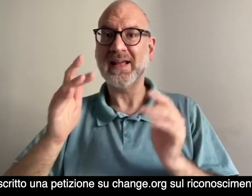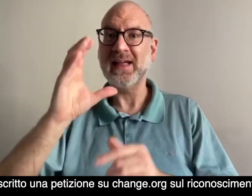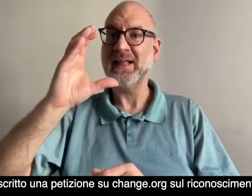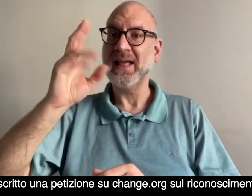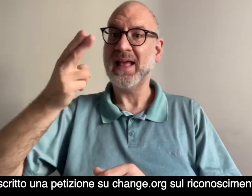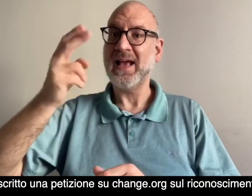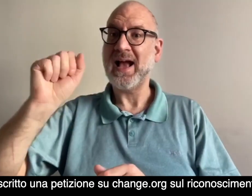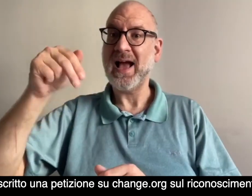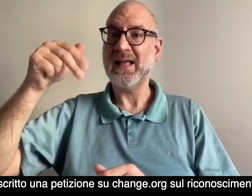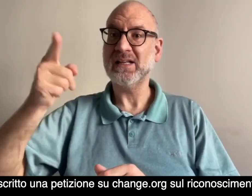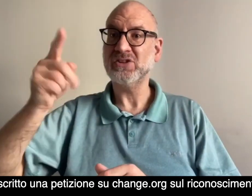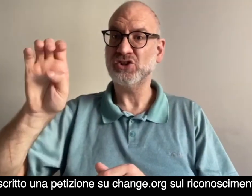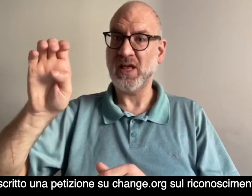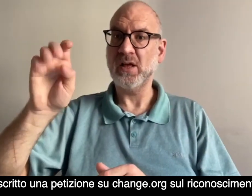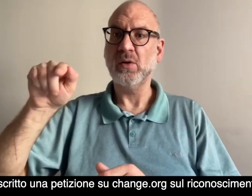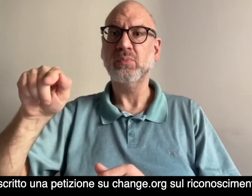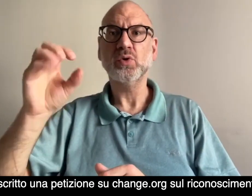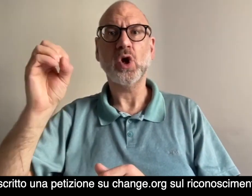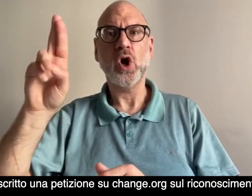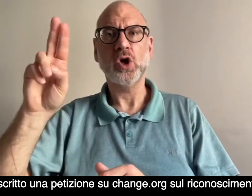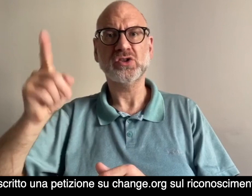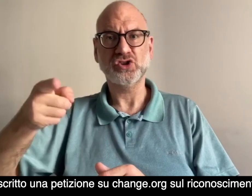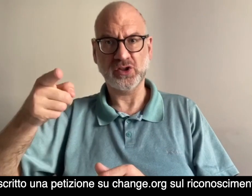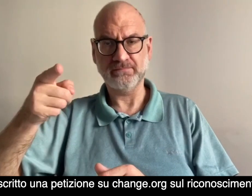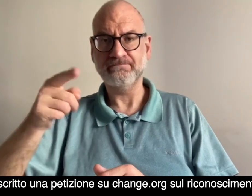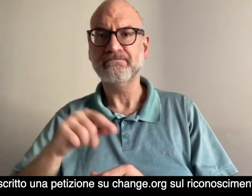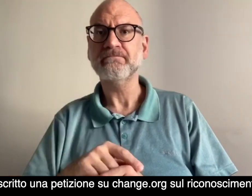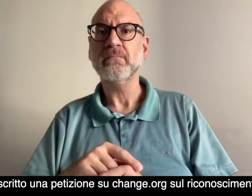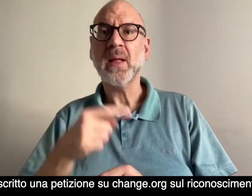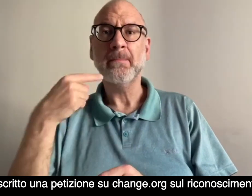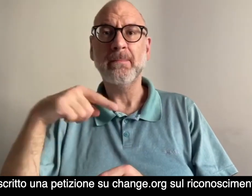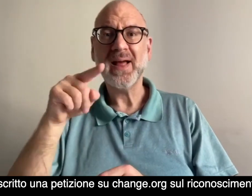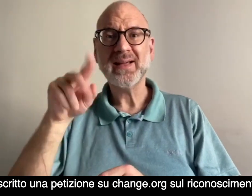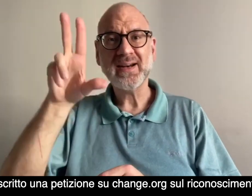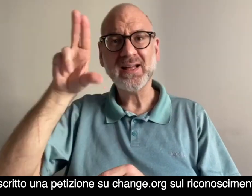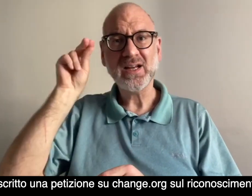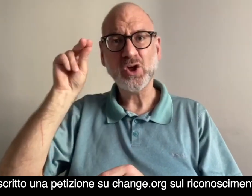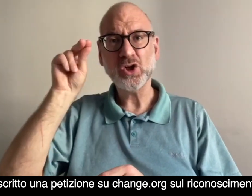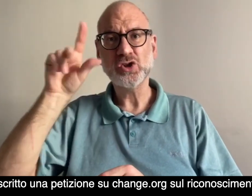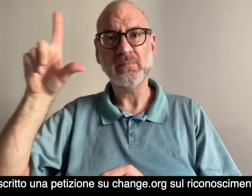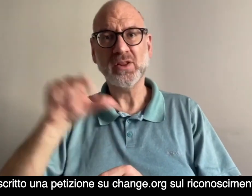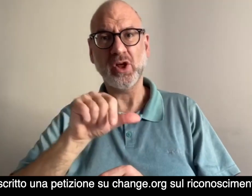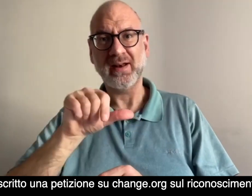sul sito change.org proprio per il riconoscimento della lingua dei segni